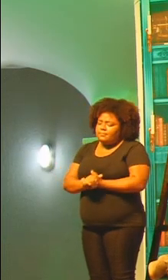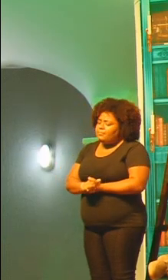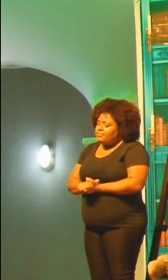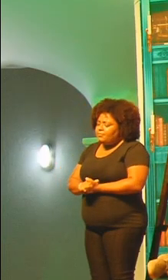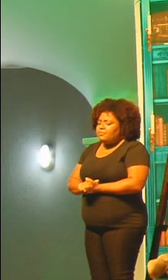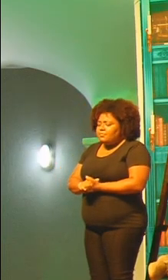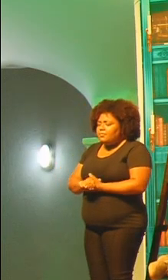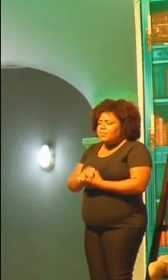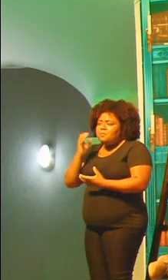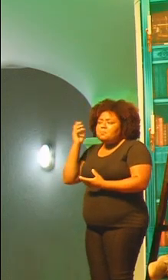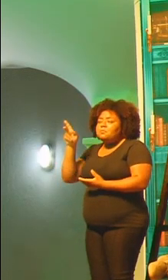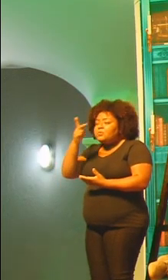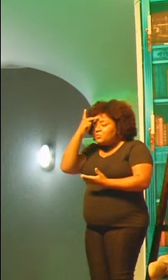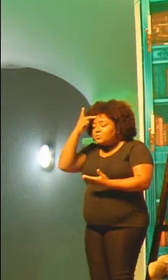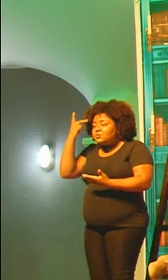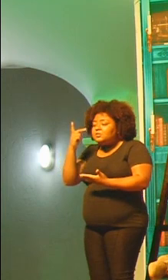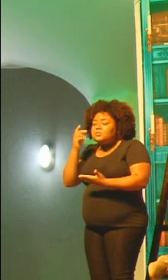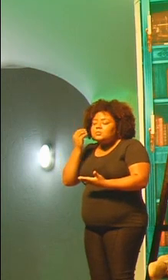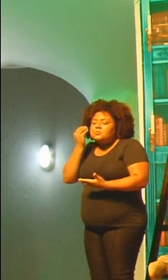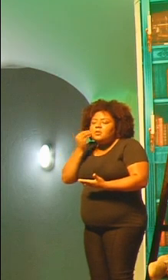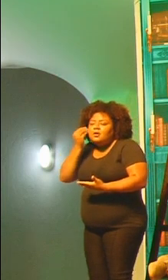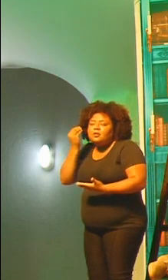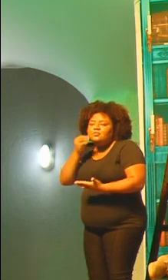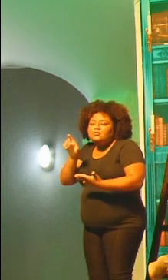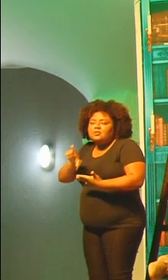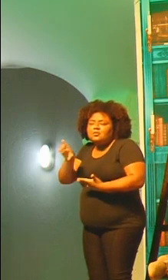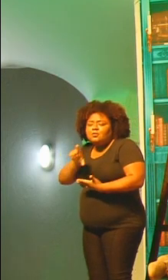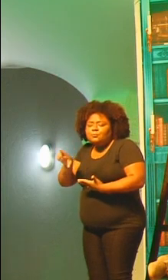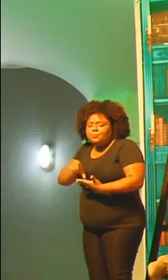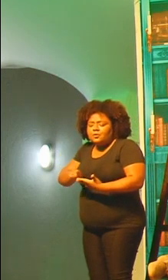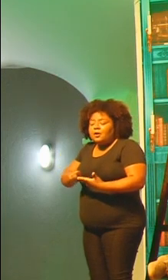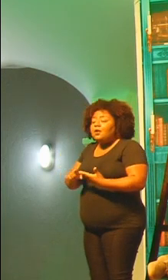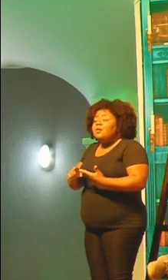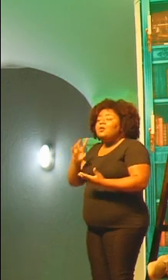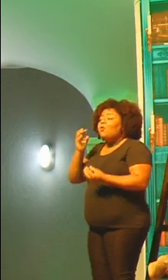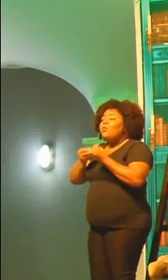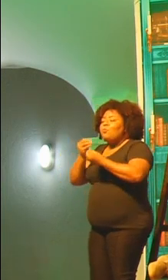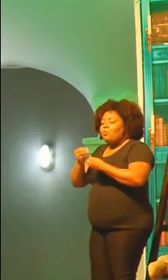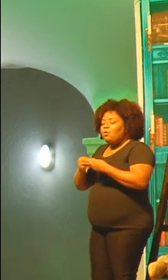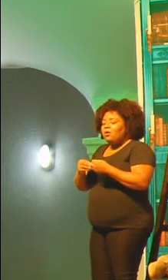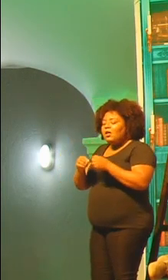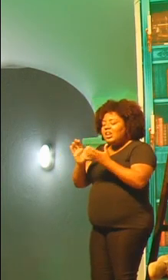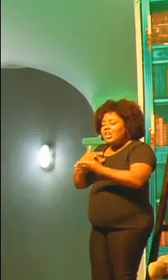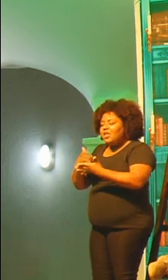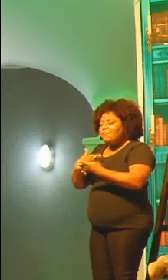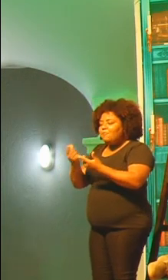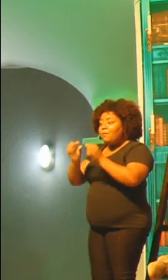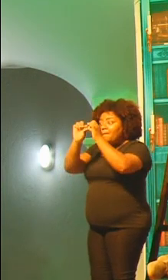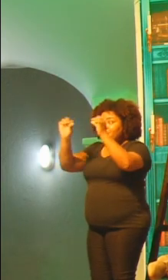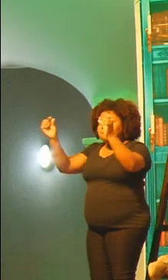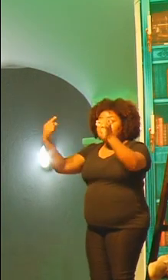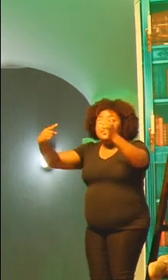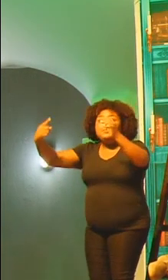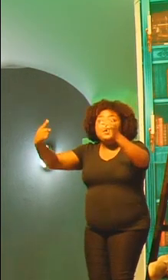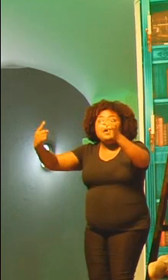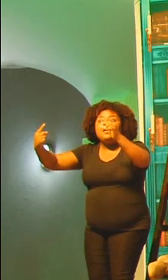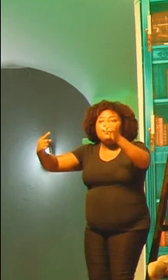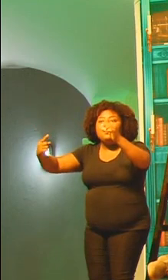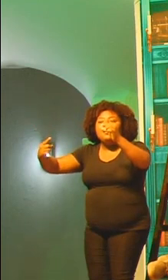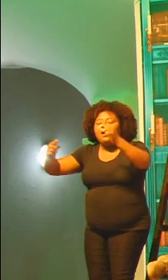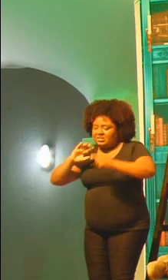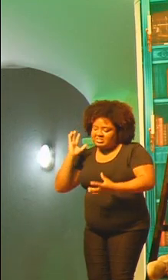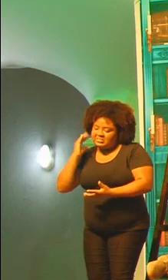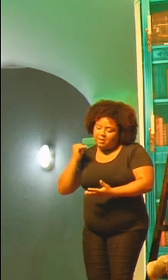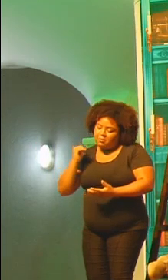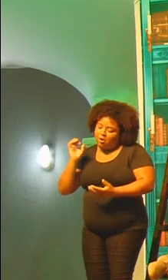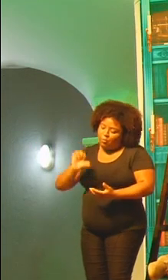os mais experientes na literatura dizem que um livro se define na primeira linha, né? E a primeira linha